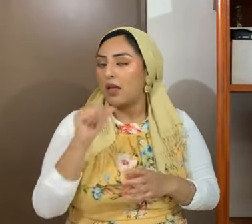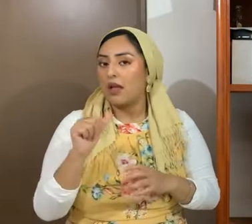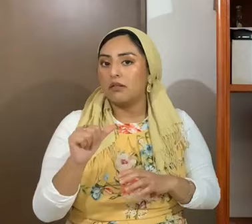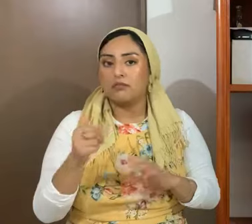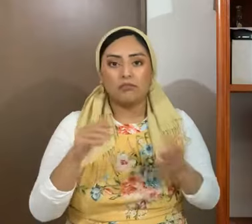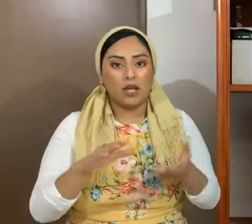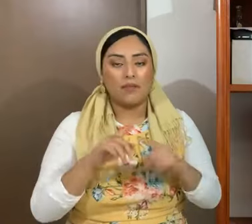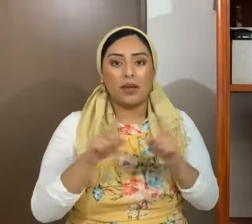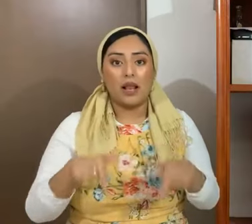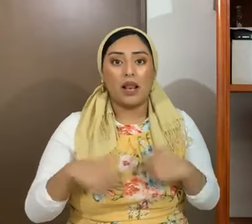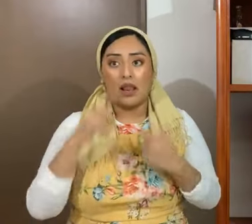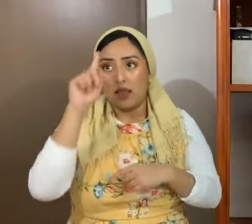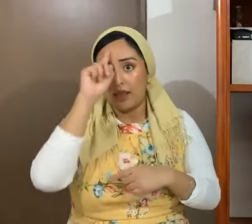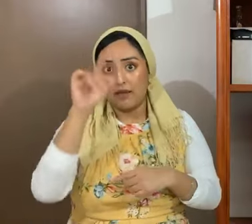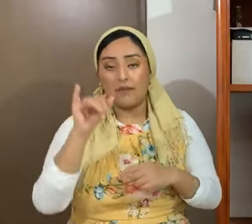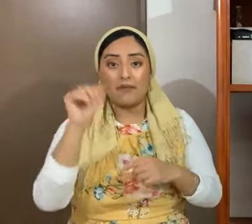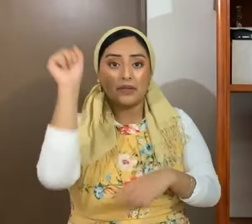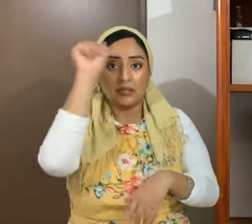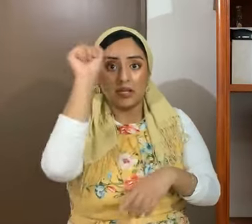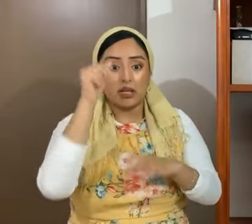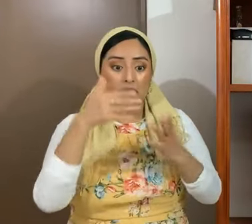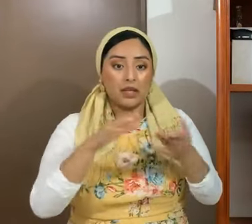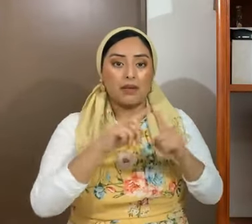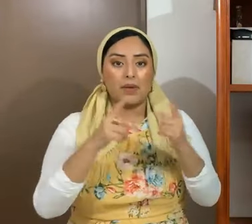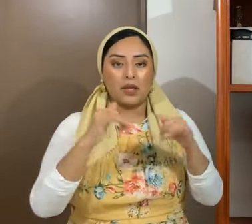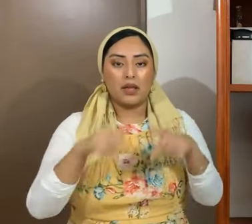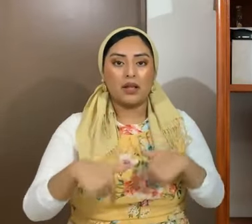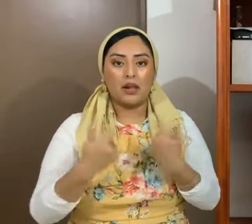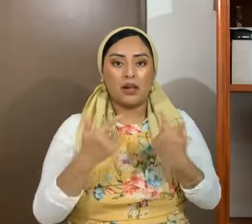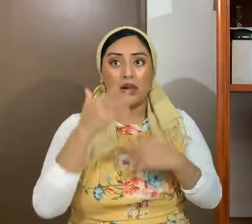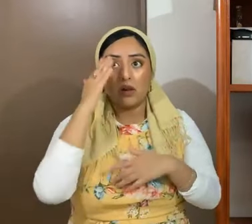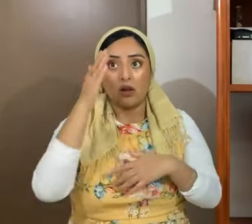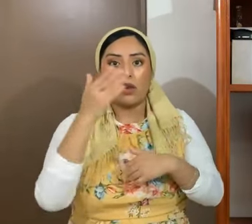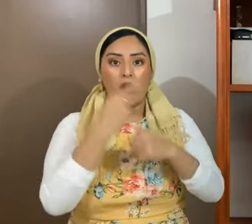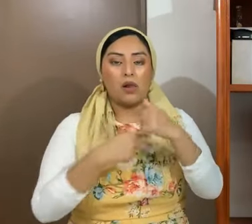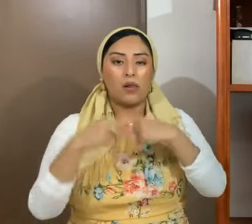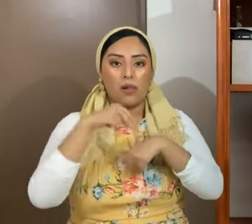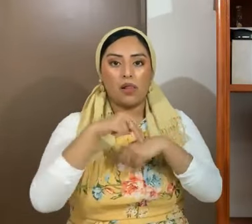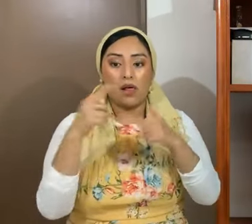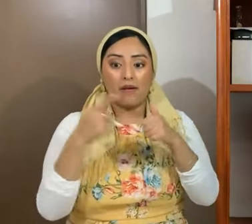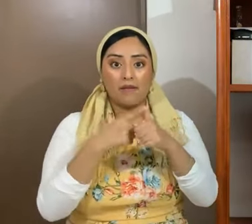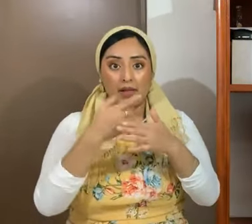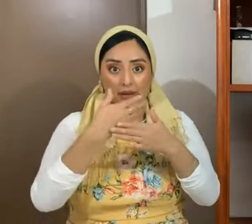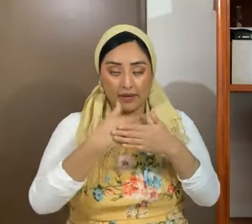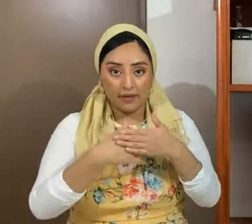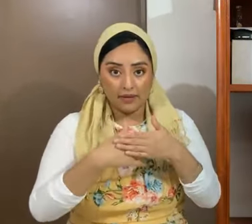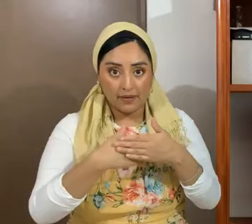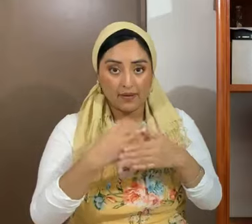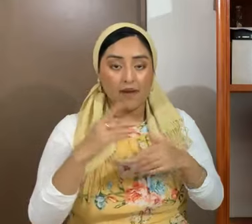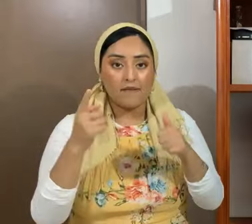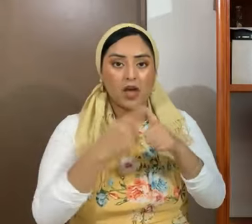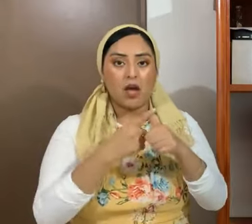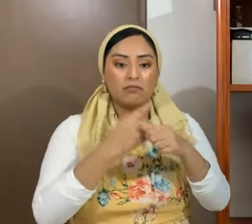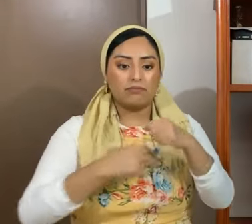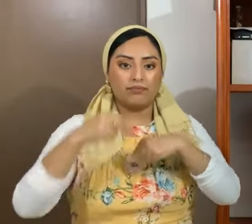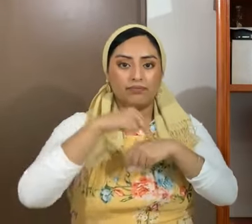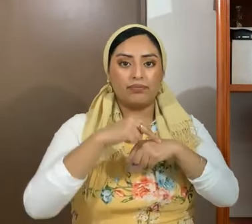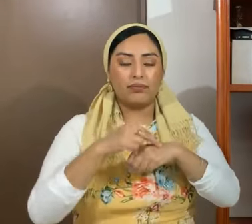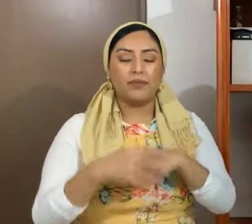vida eterna. Sara murió, pero vive y resucitará en la primera resurrección de los muertos.